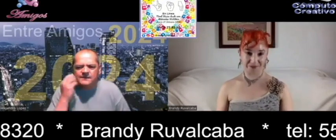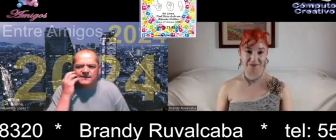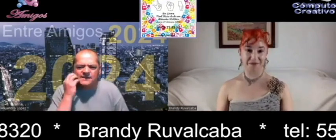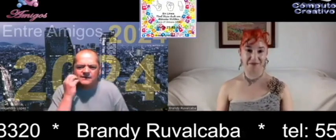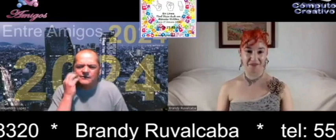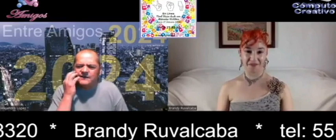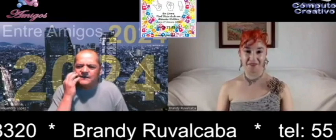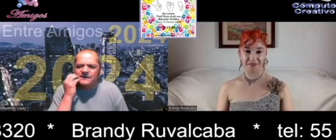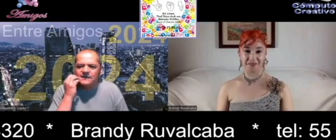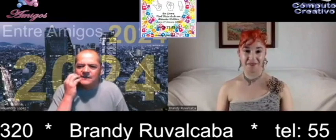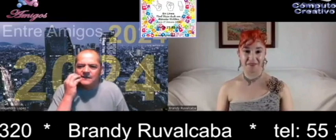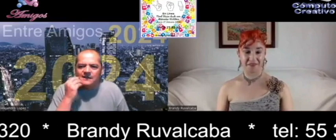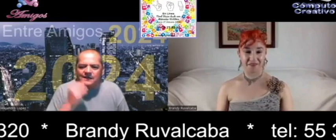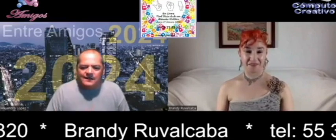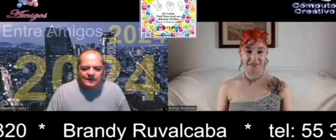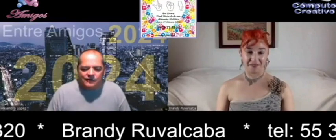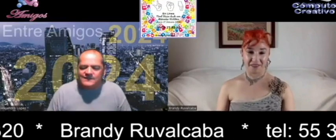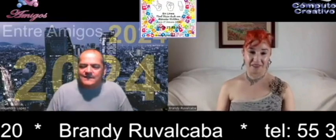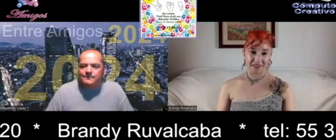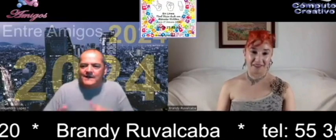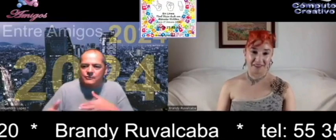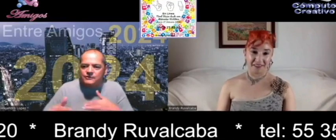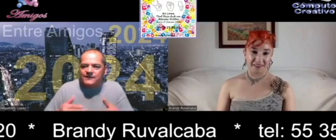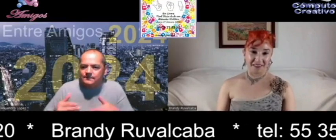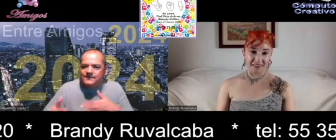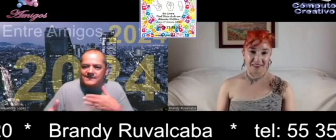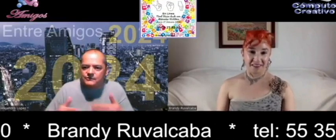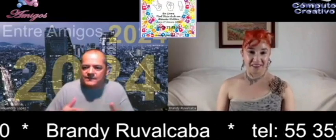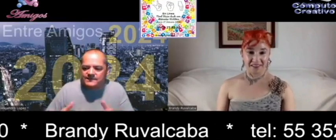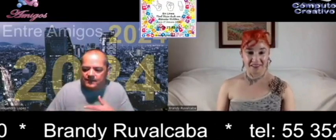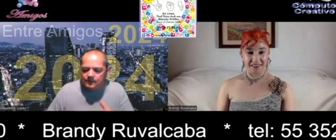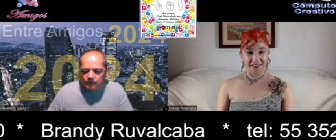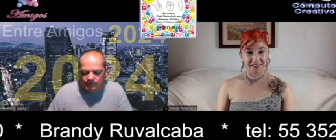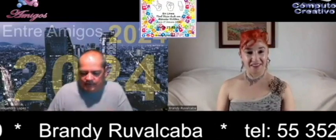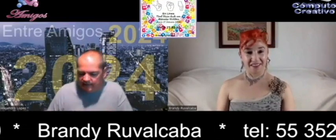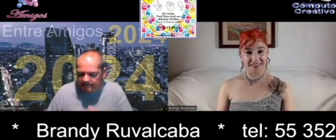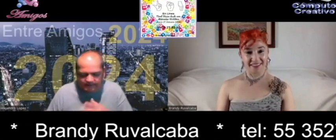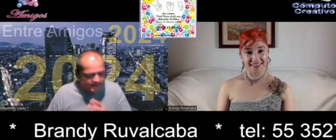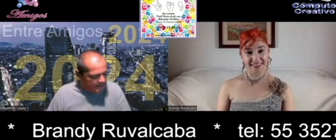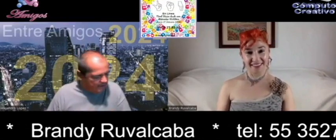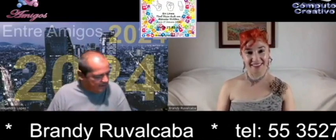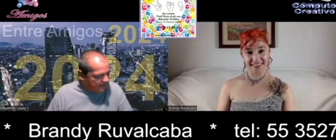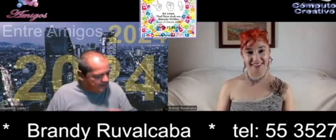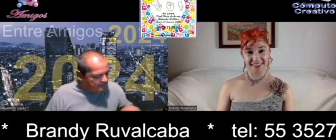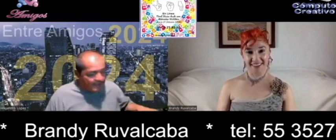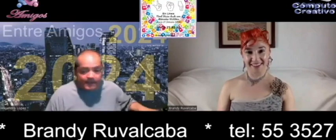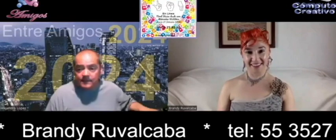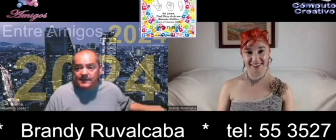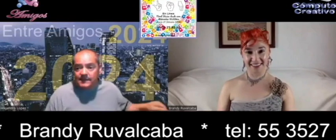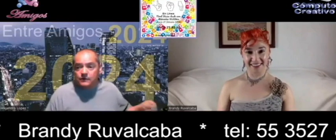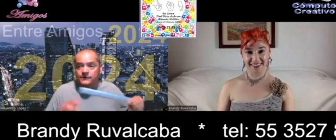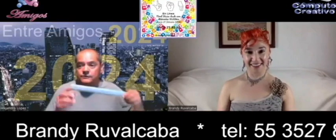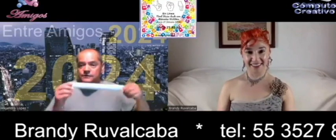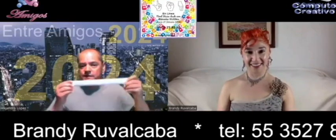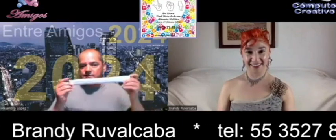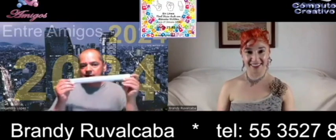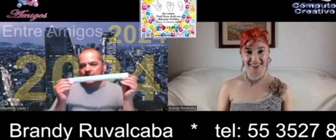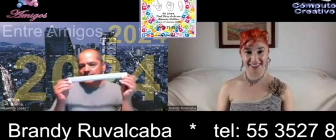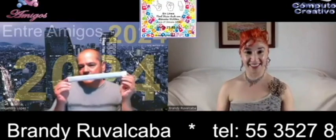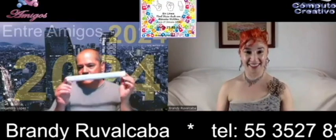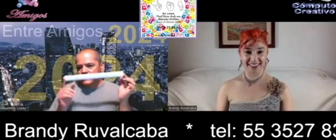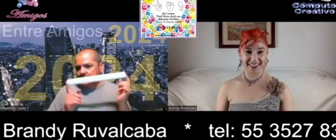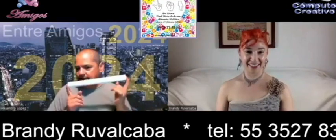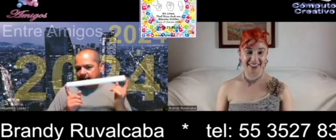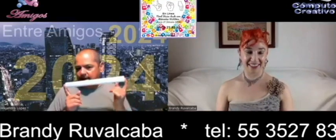y también se quedaban, oye, entonces empezamos así como que, mira, aquí en México esto se